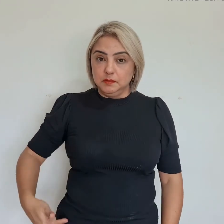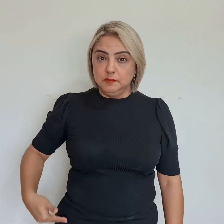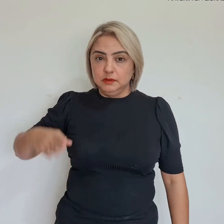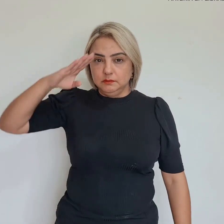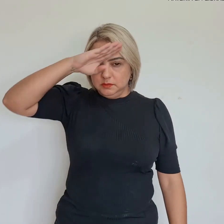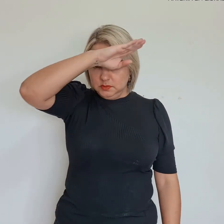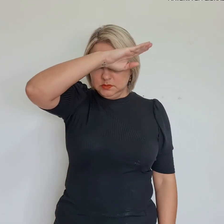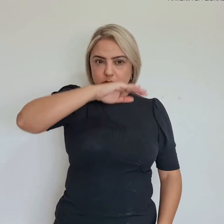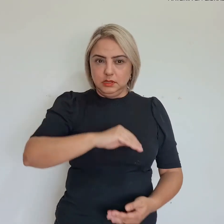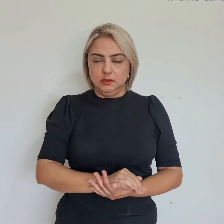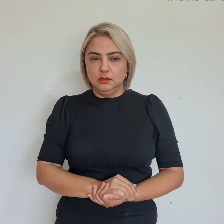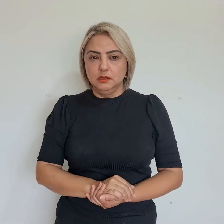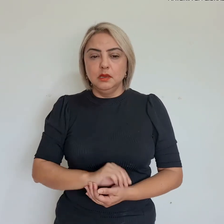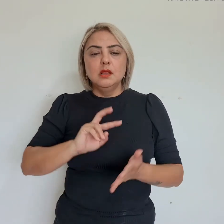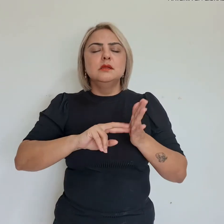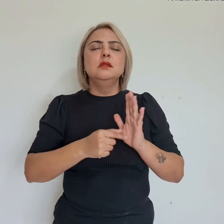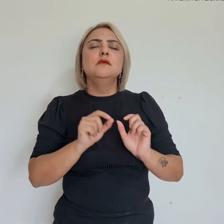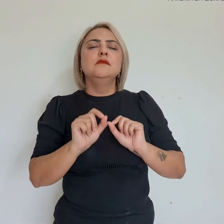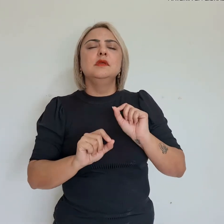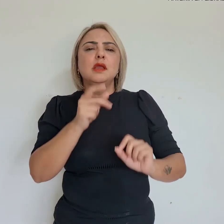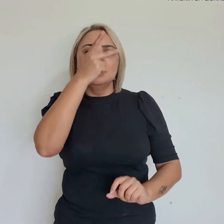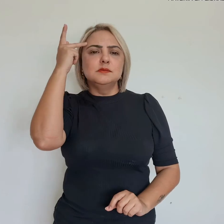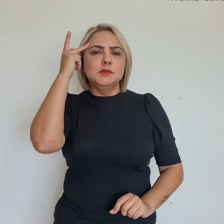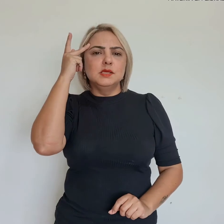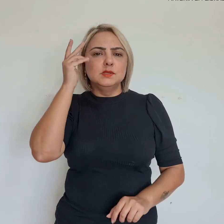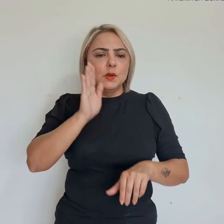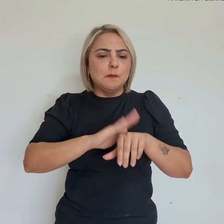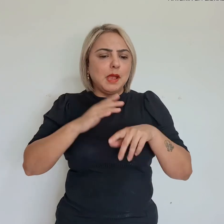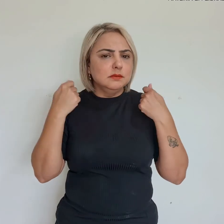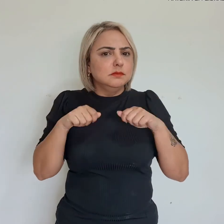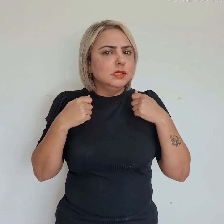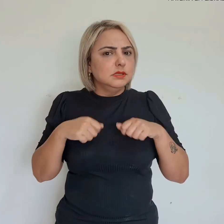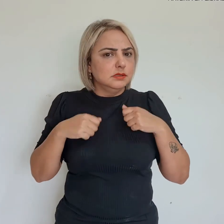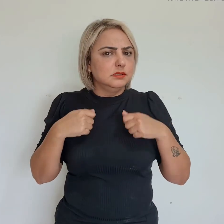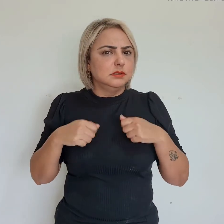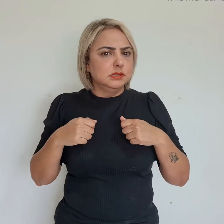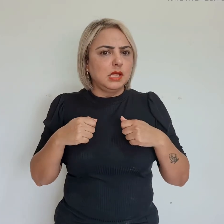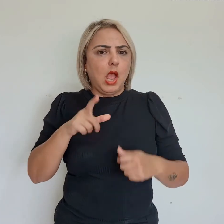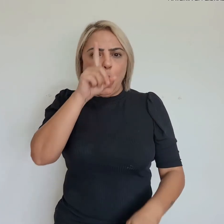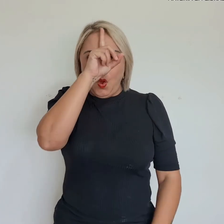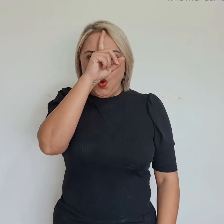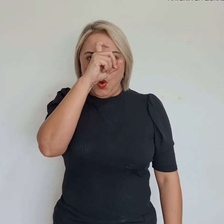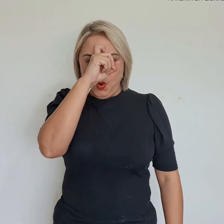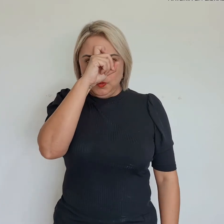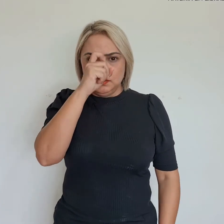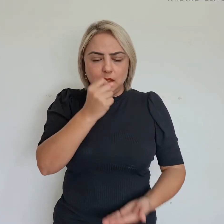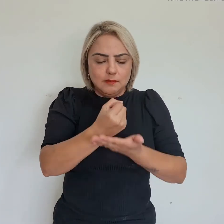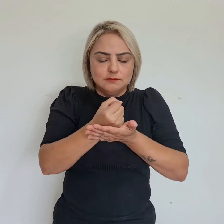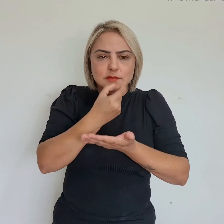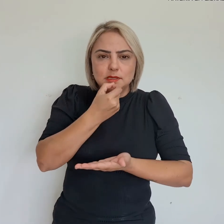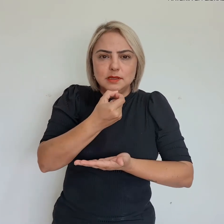Bolsonaro, significa que as pessoas que mais precisam de hospitais e remédios, de escola